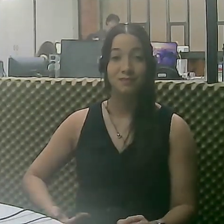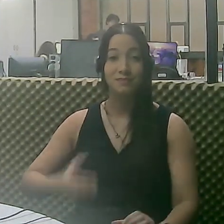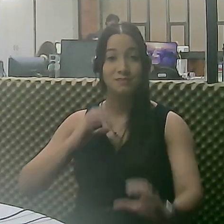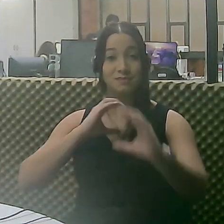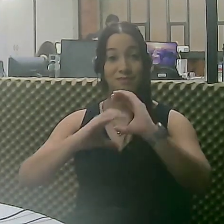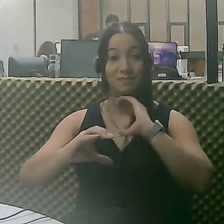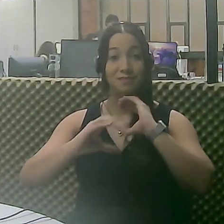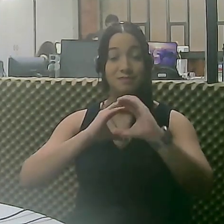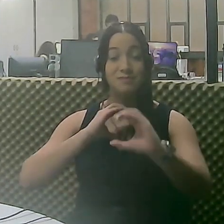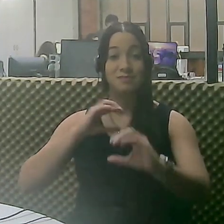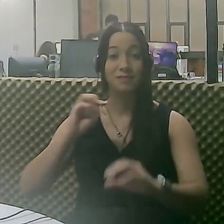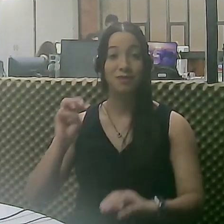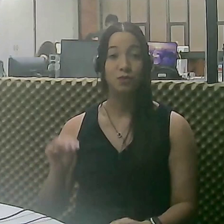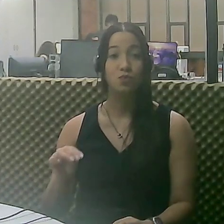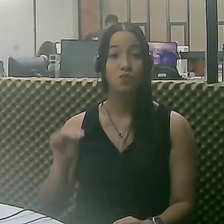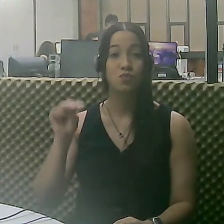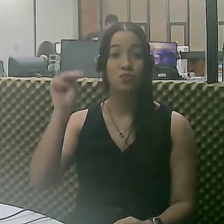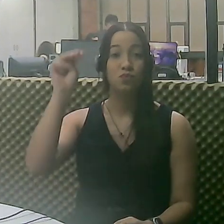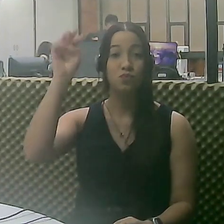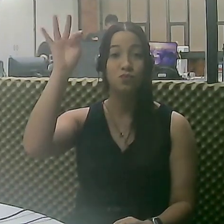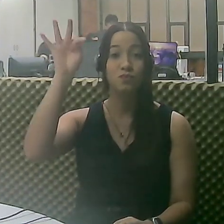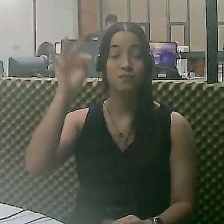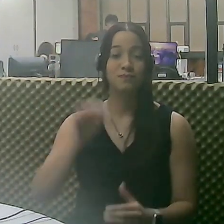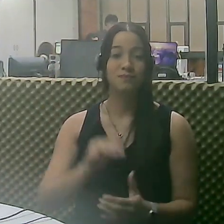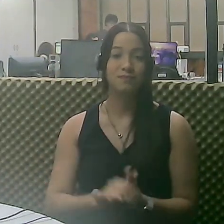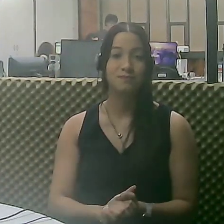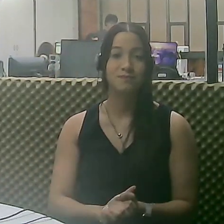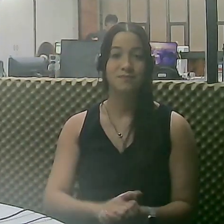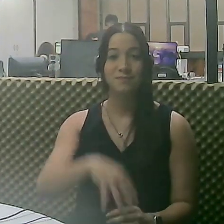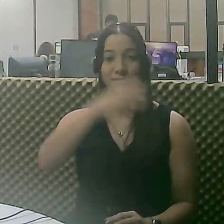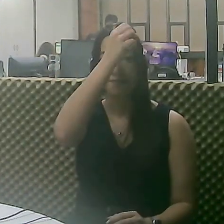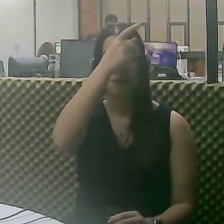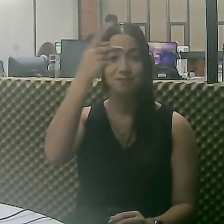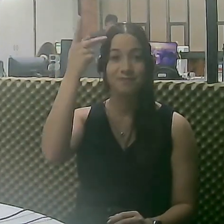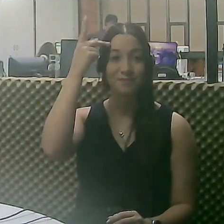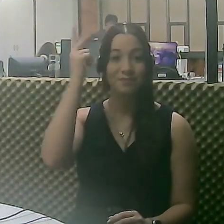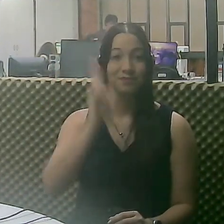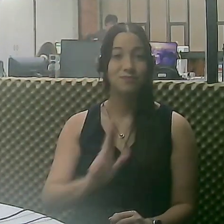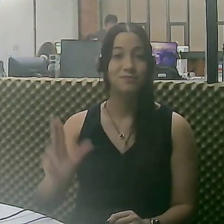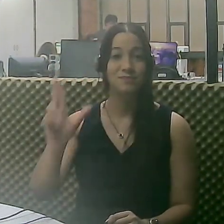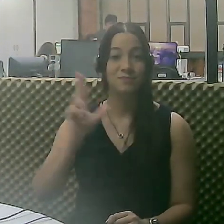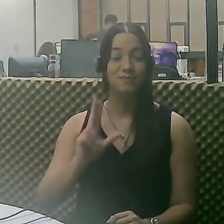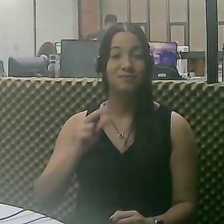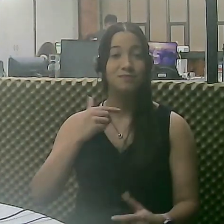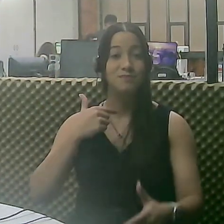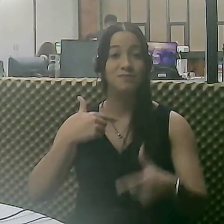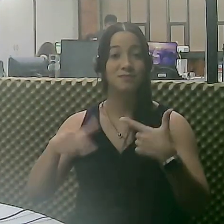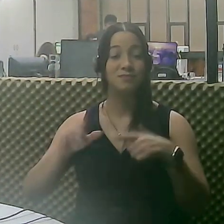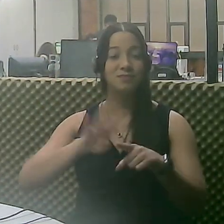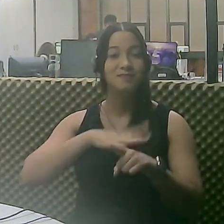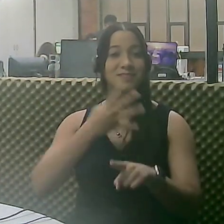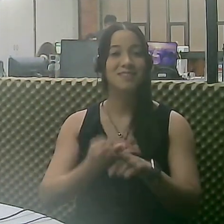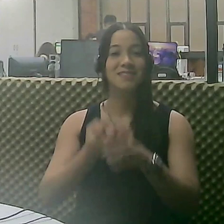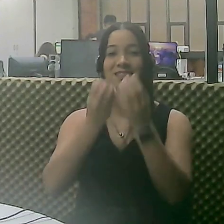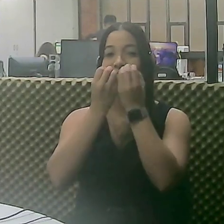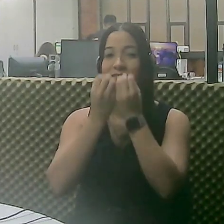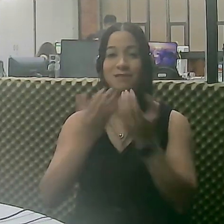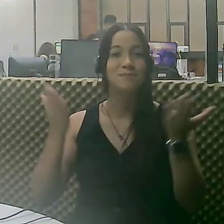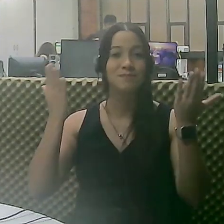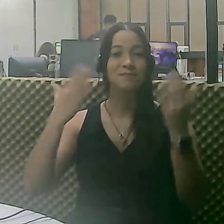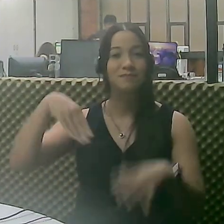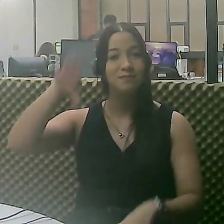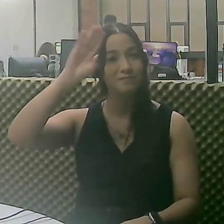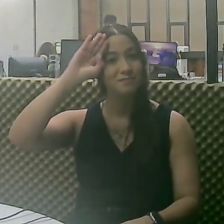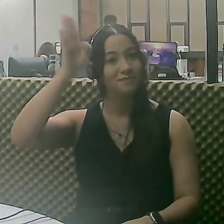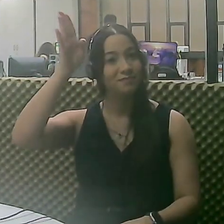de Governo e Comunicação, Marco Túlio de Castro Kalimann. Prefeitura de Uberlândia. Fazer mais,